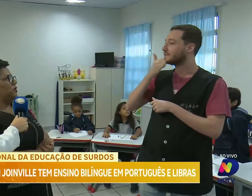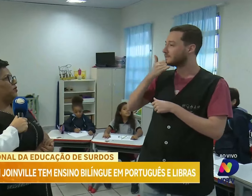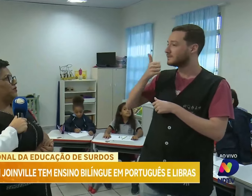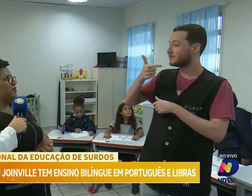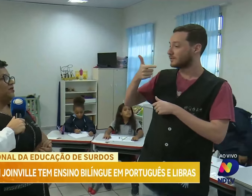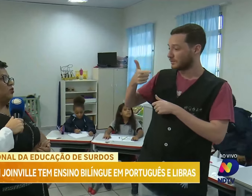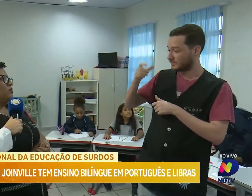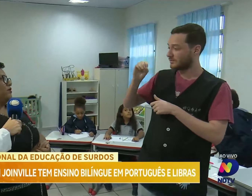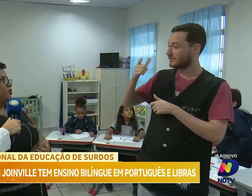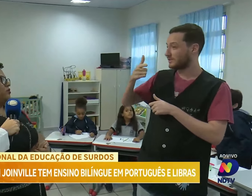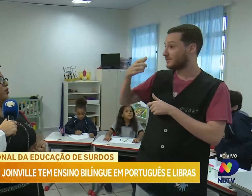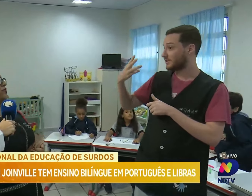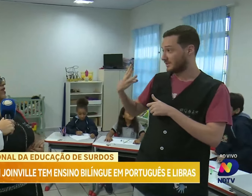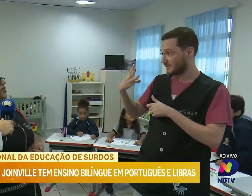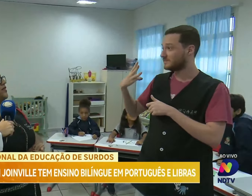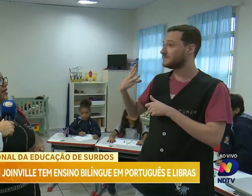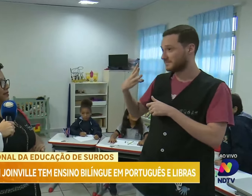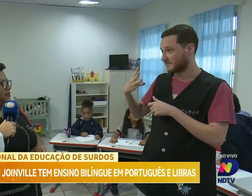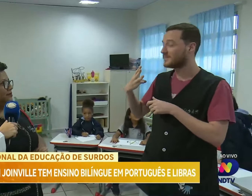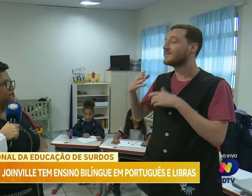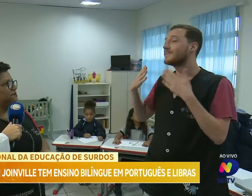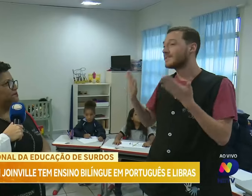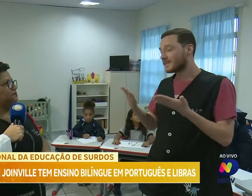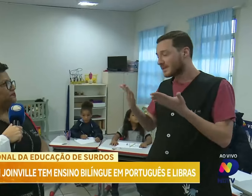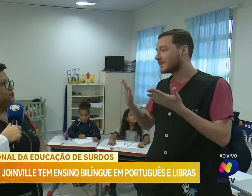no ano de 2020, desculpa, 2023.